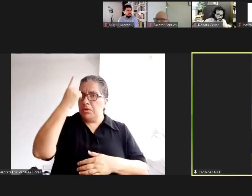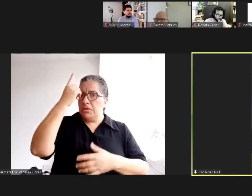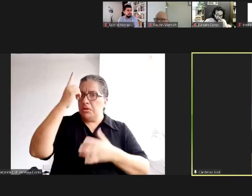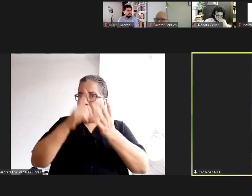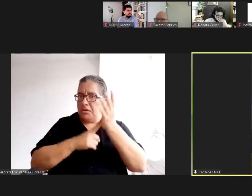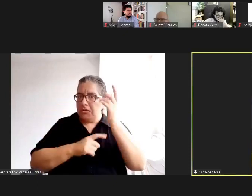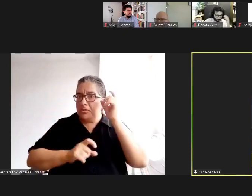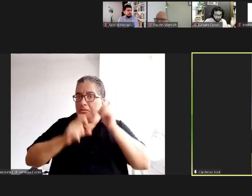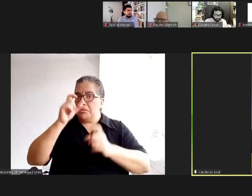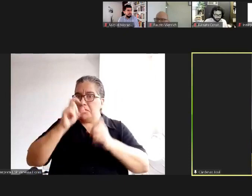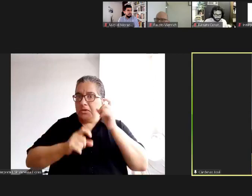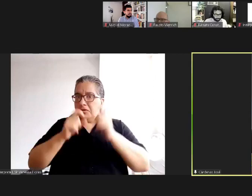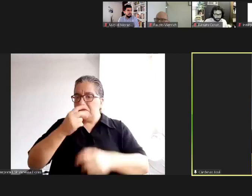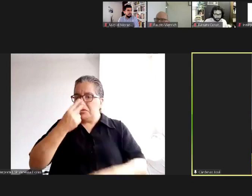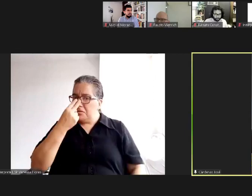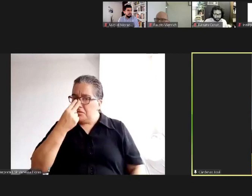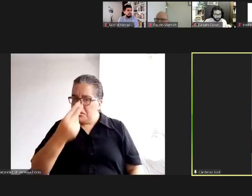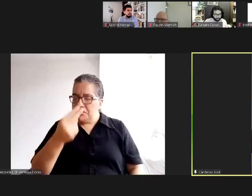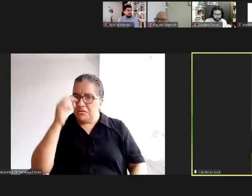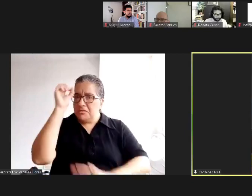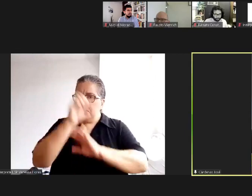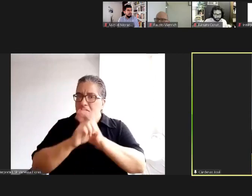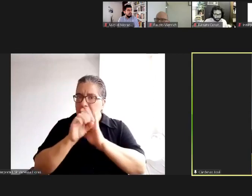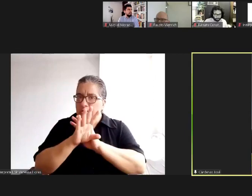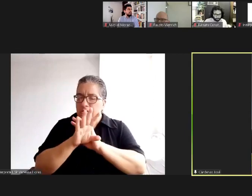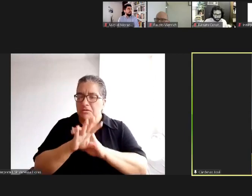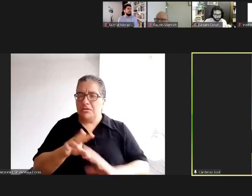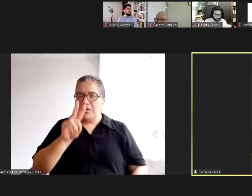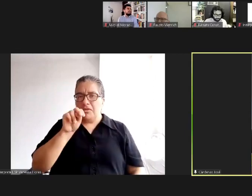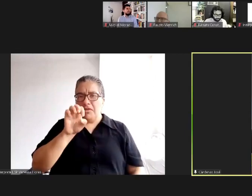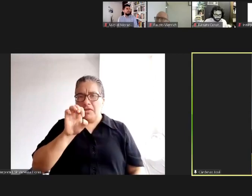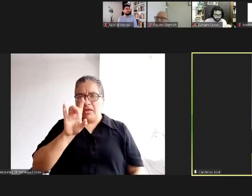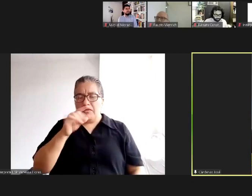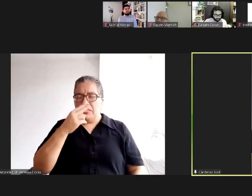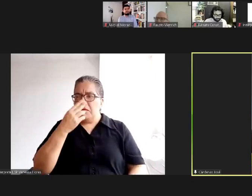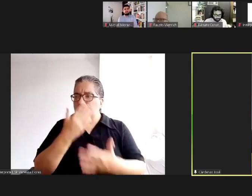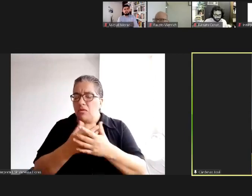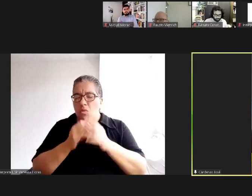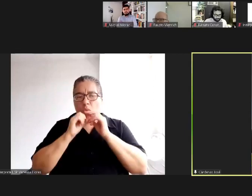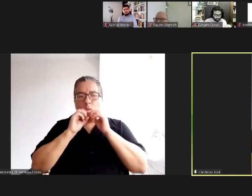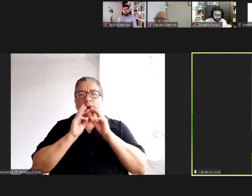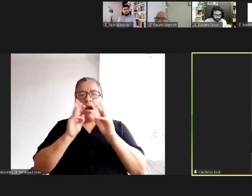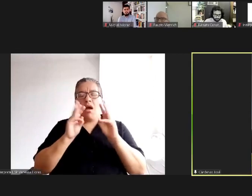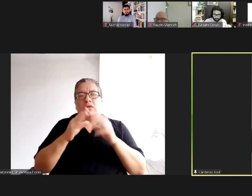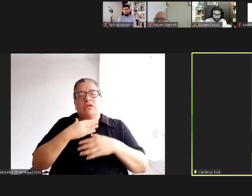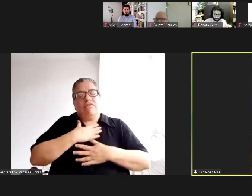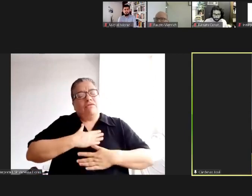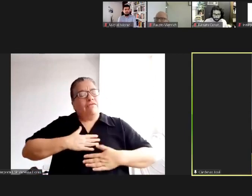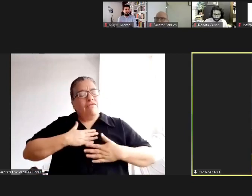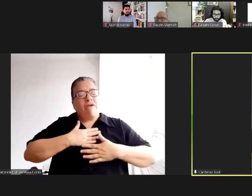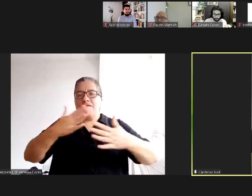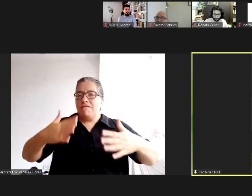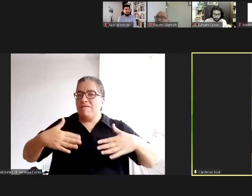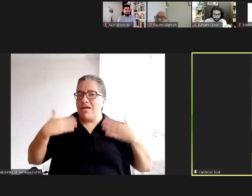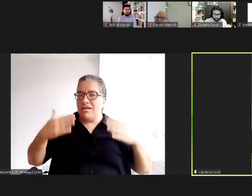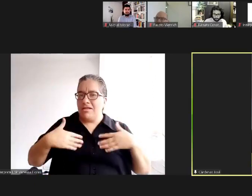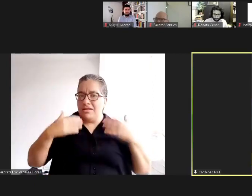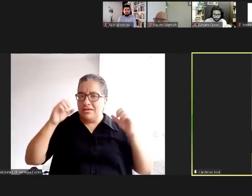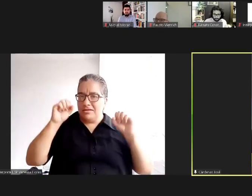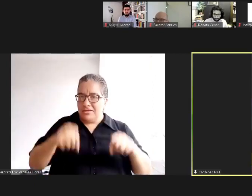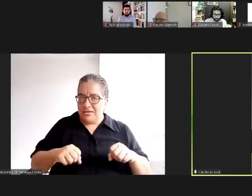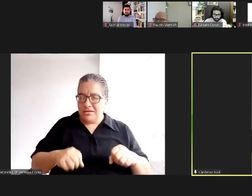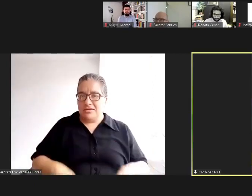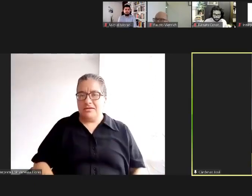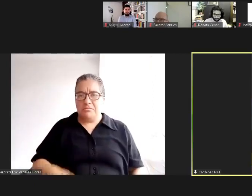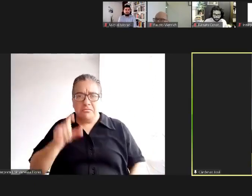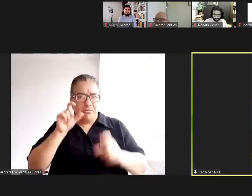película con estos elementos y que les parecía maravilloso, también había gente que era fanática de las series de Netflix, ¿no?